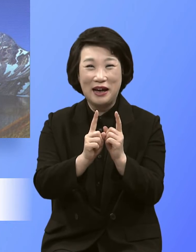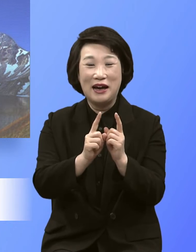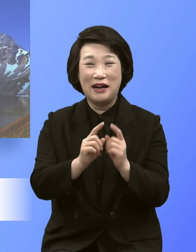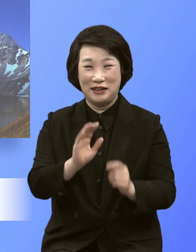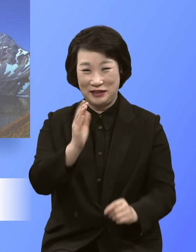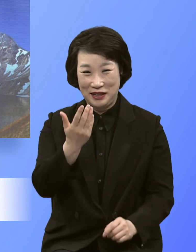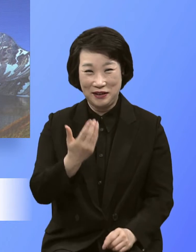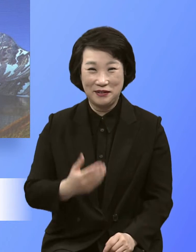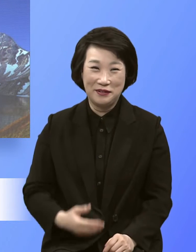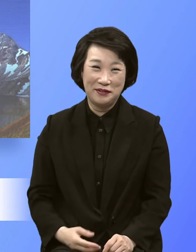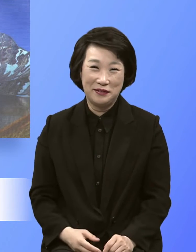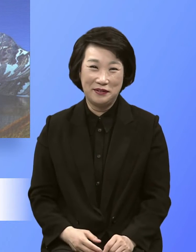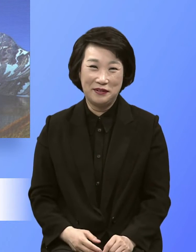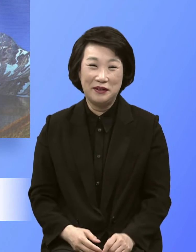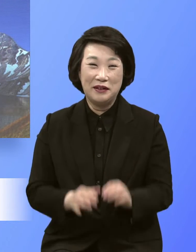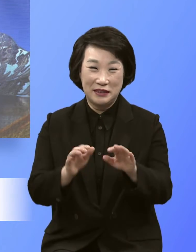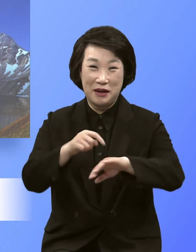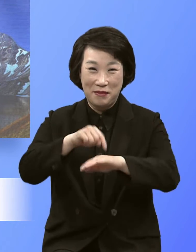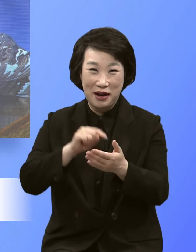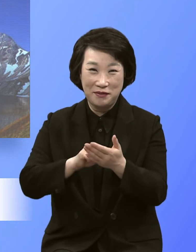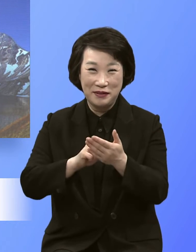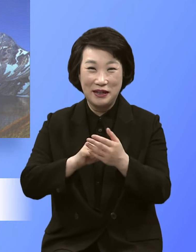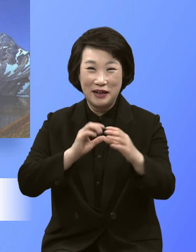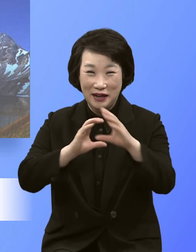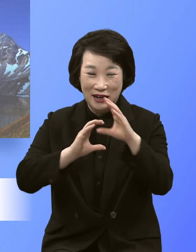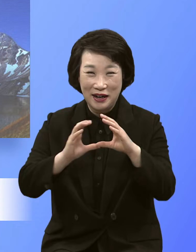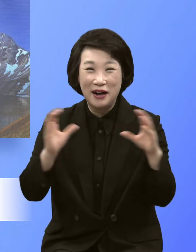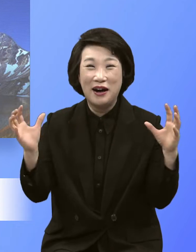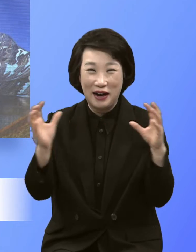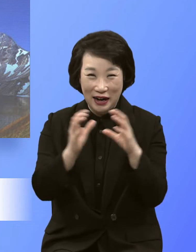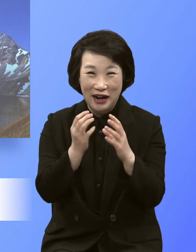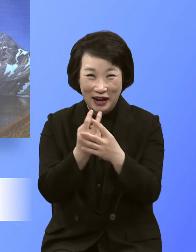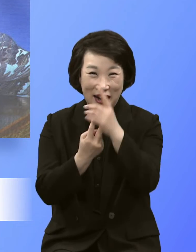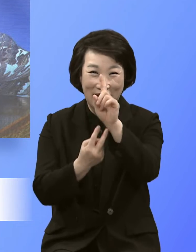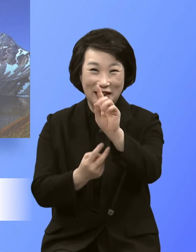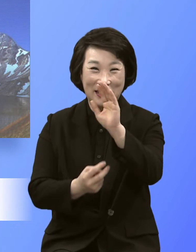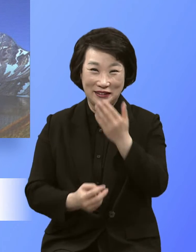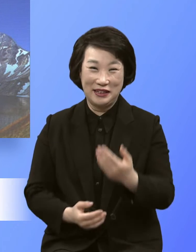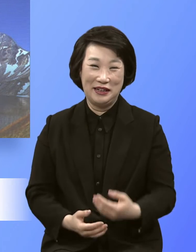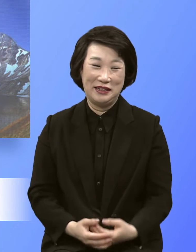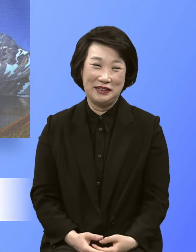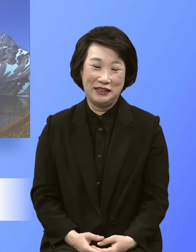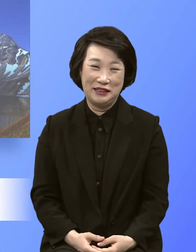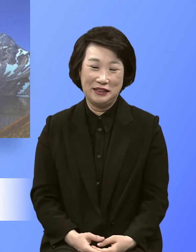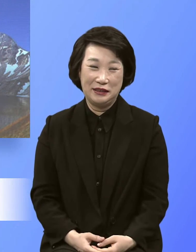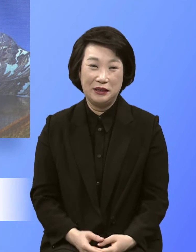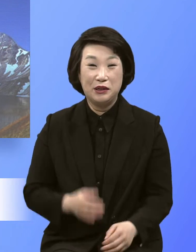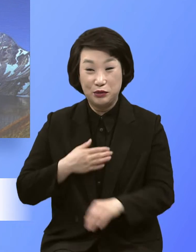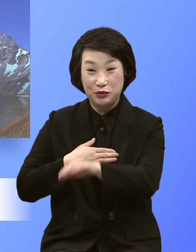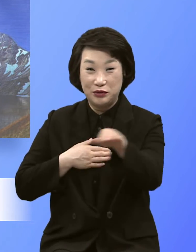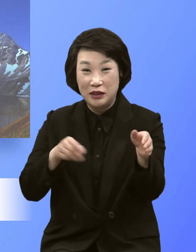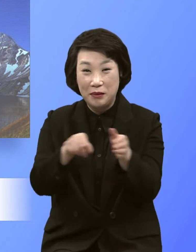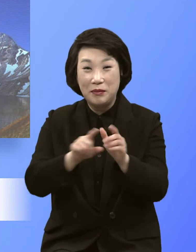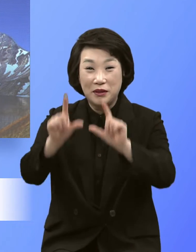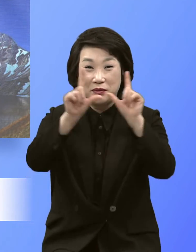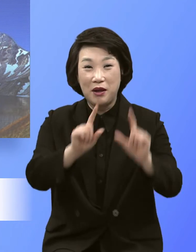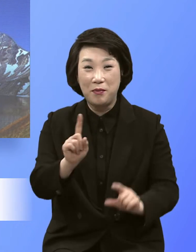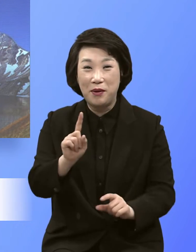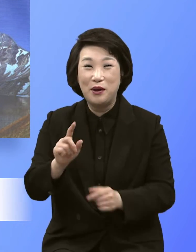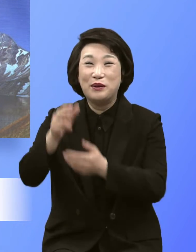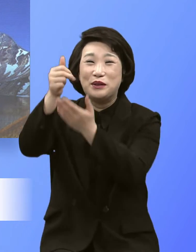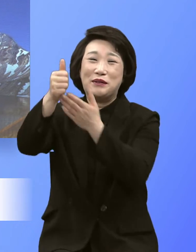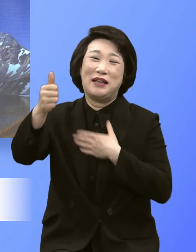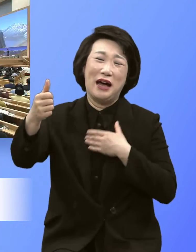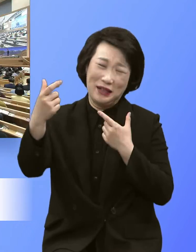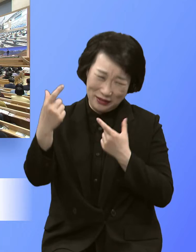생기고 이제 마음이 하나 되는 길이 생긴다 이 말입니다. 우리 신앙생활이 주님과 이와